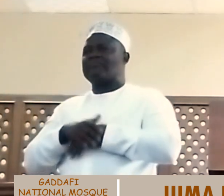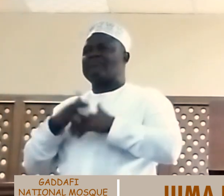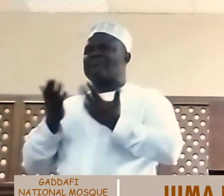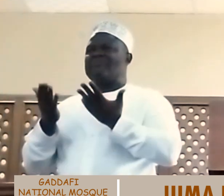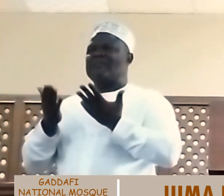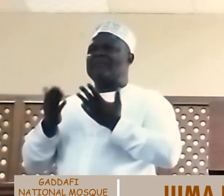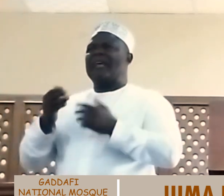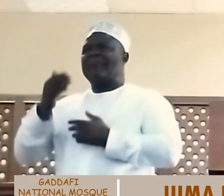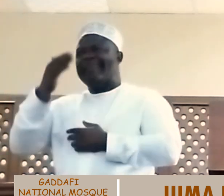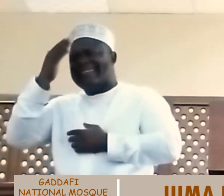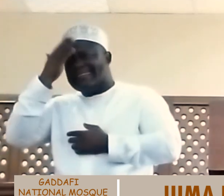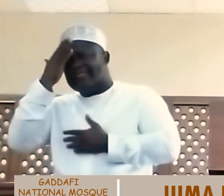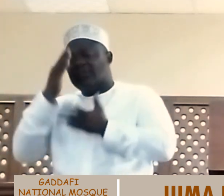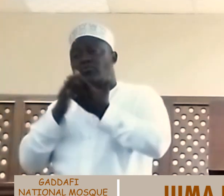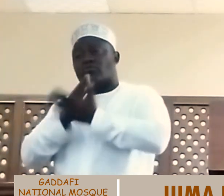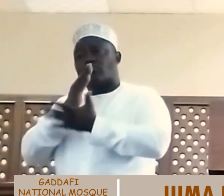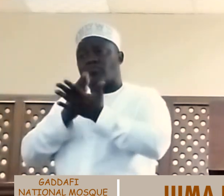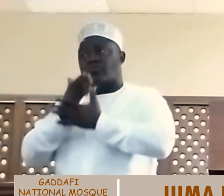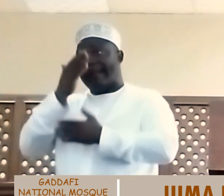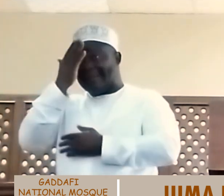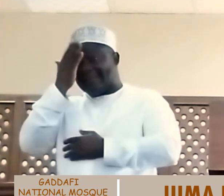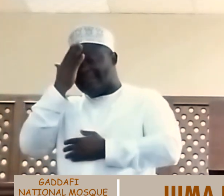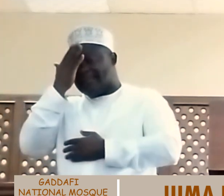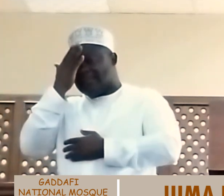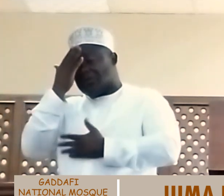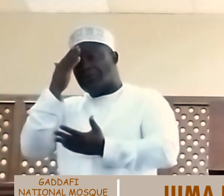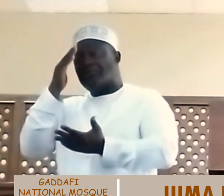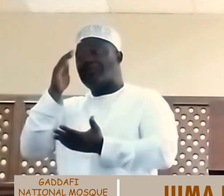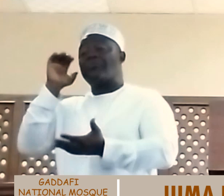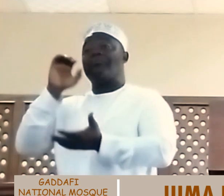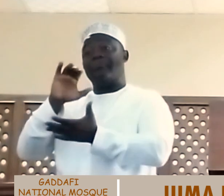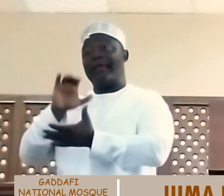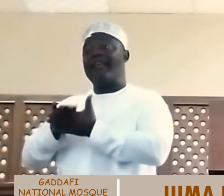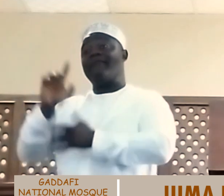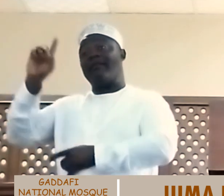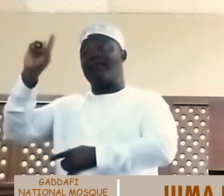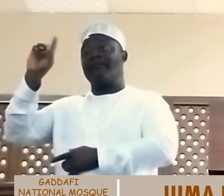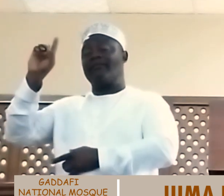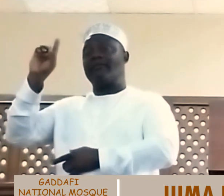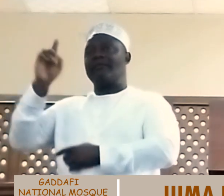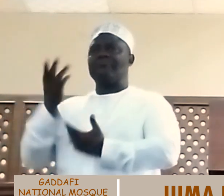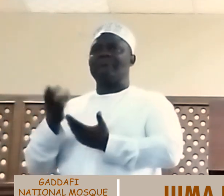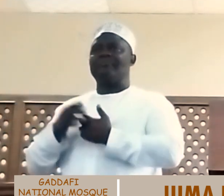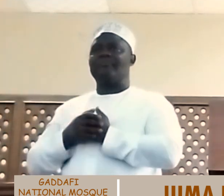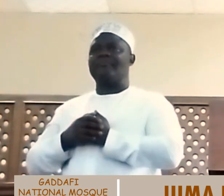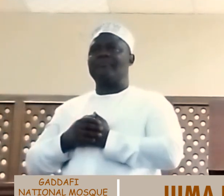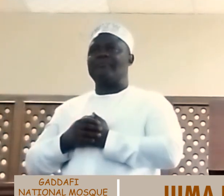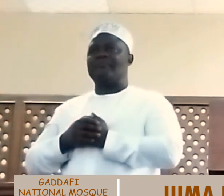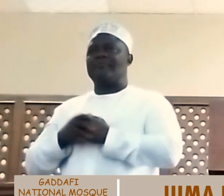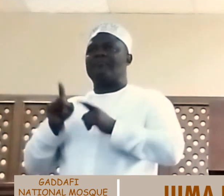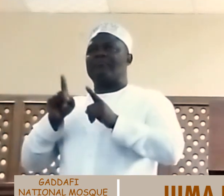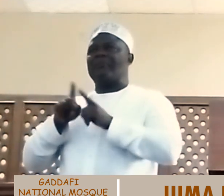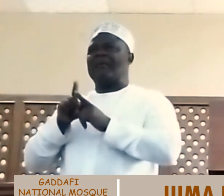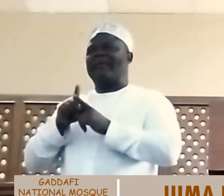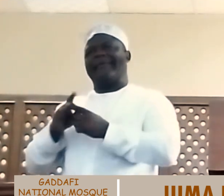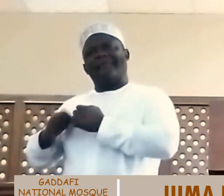okuba ey'eddiini yennyini ibaada kusinza Allah irimu eyinza okuba ey'obubazi